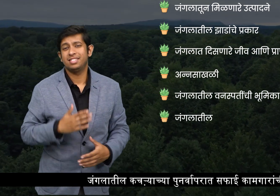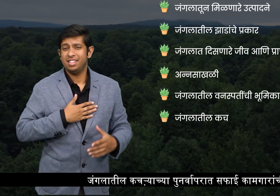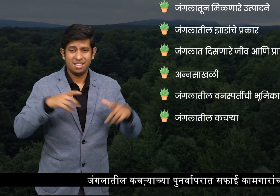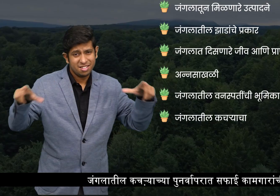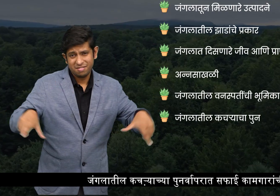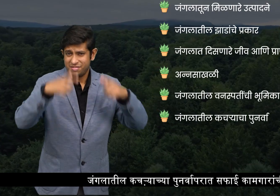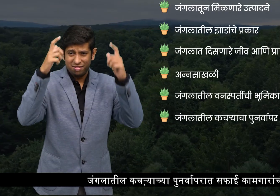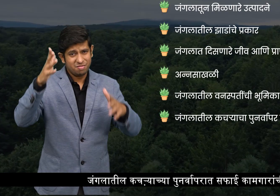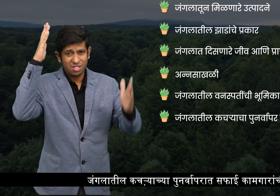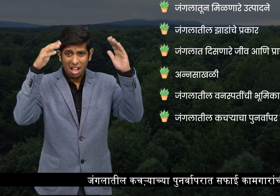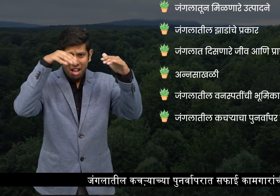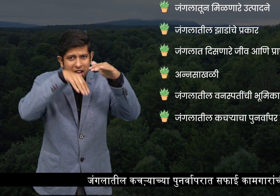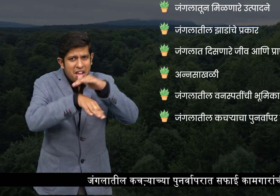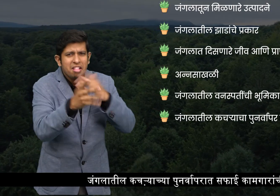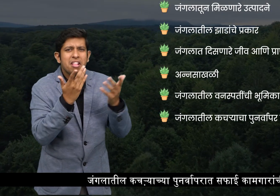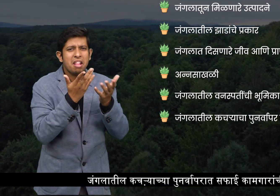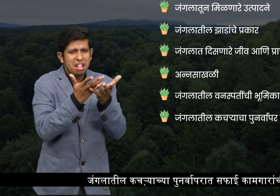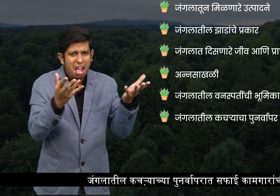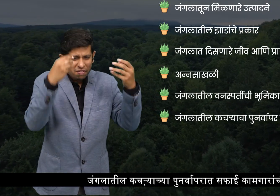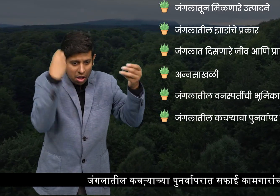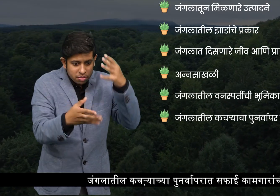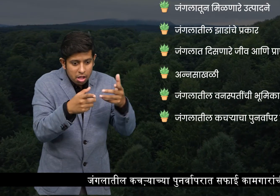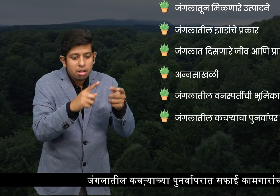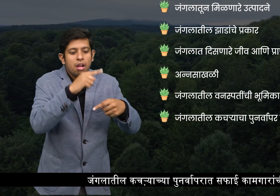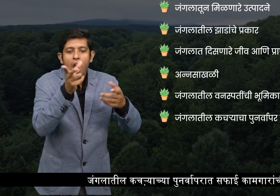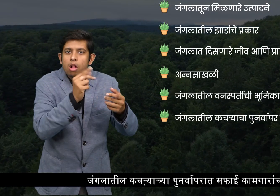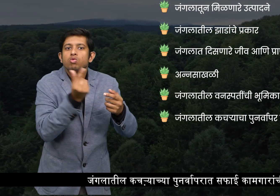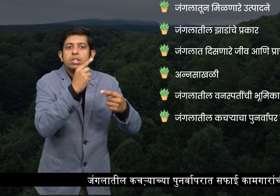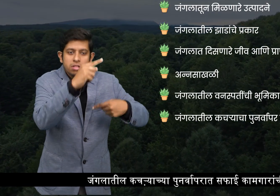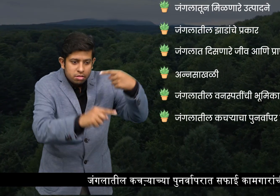जंगलातील कचऱ्याच्या पूर्ण वापरात सफाई कामगारांची भूमिका,